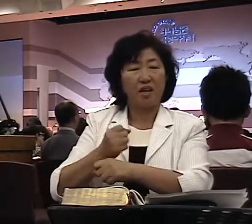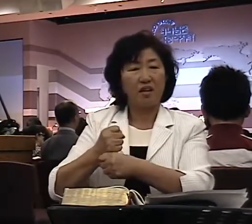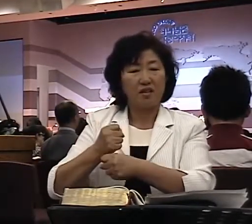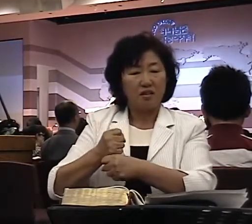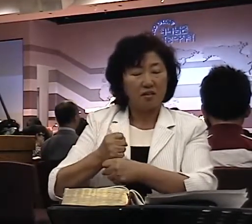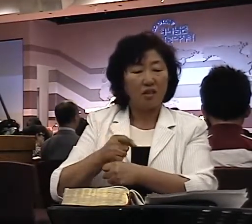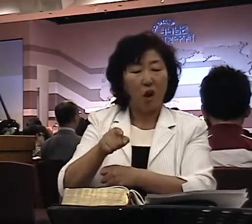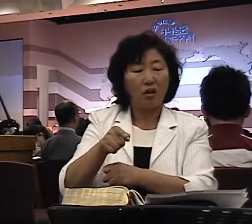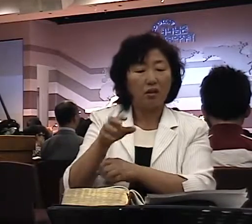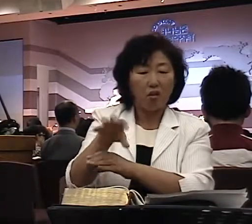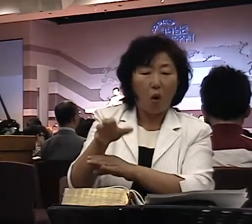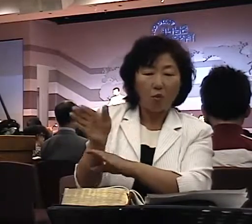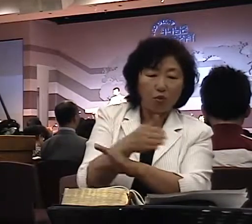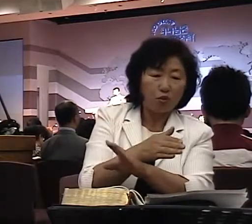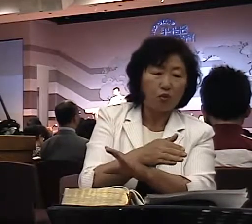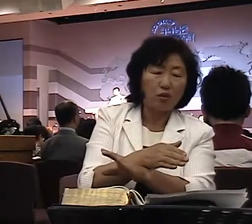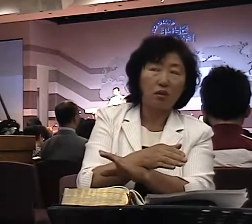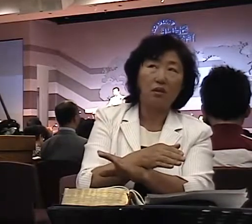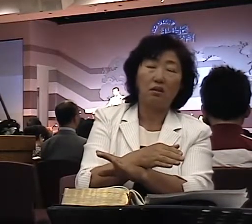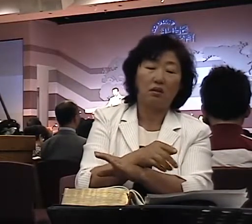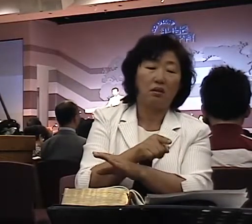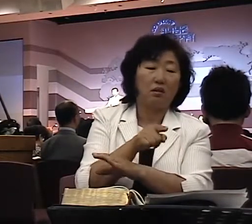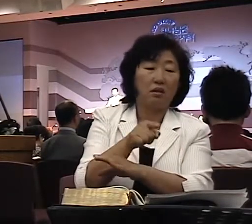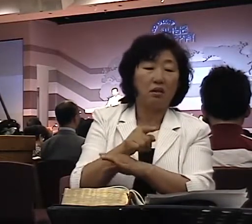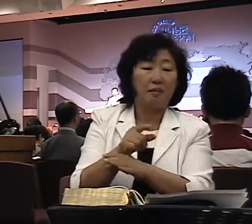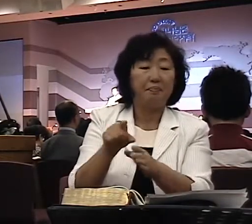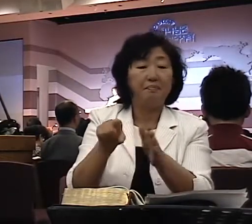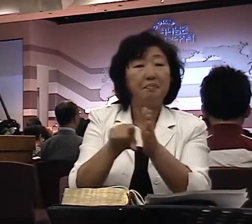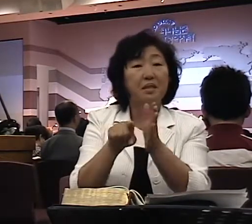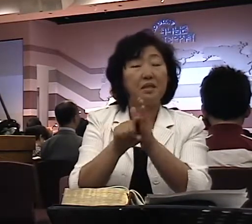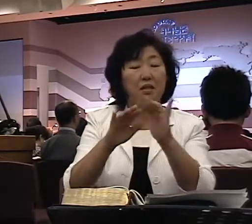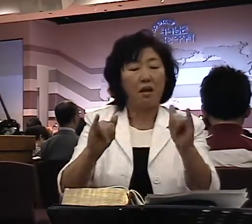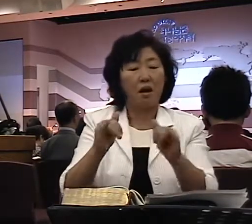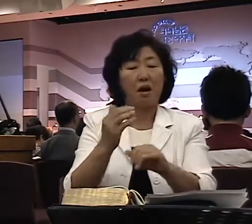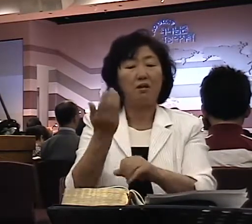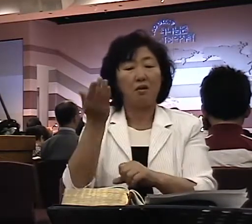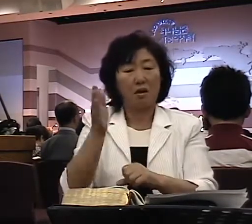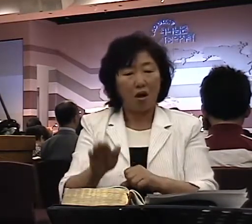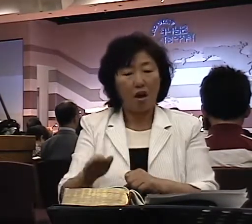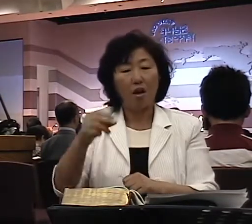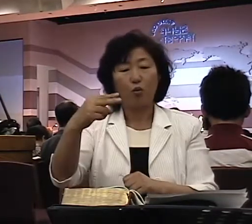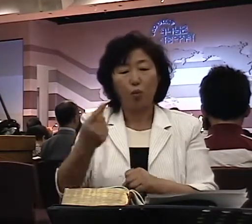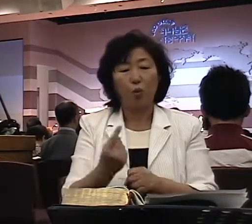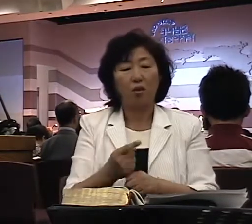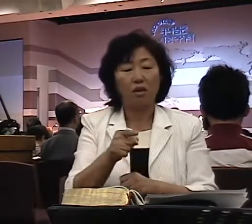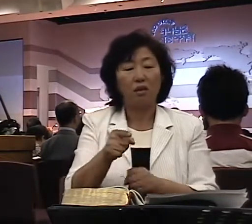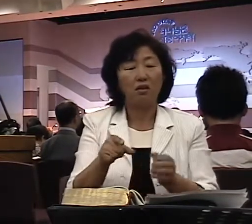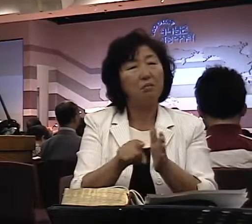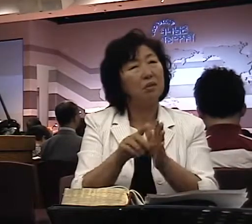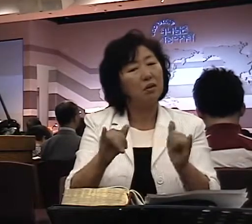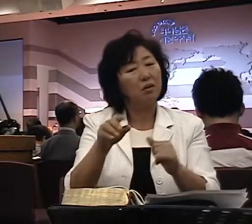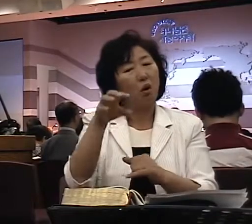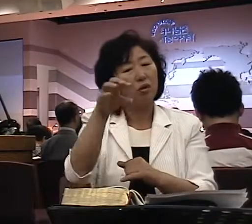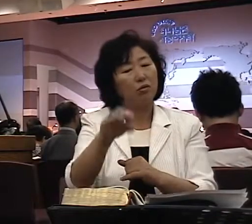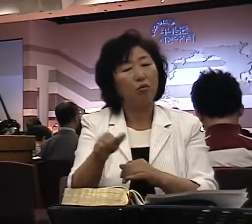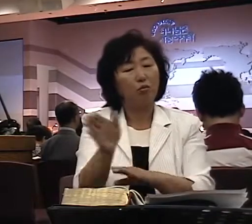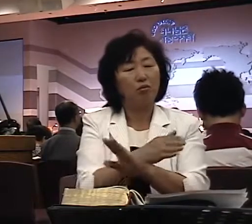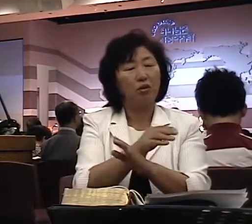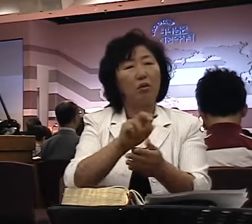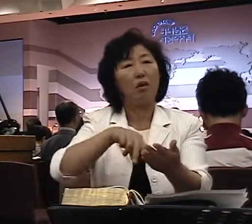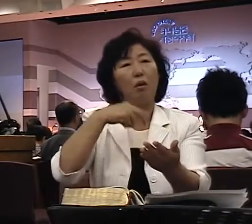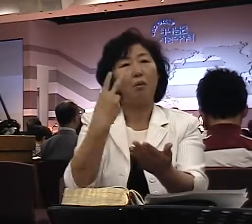거기서부터 시민 믿는 자라고 할지라도 거기서부터 넘어지는 모습을 너무나 자주